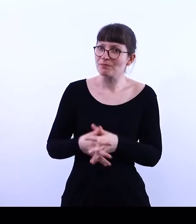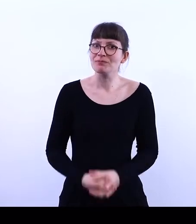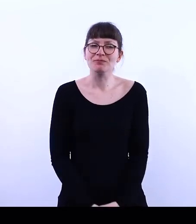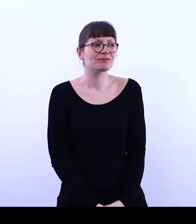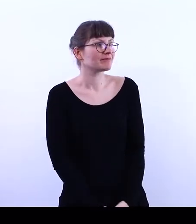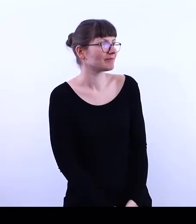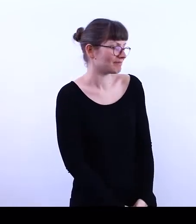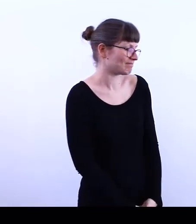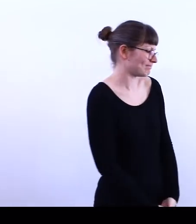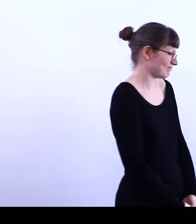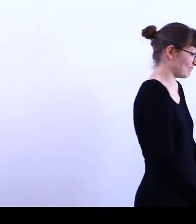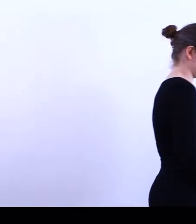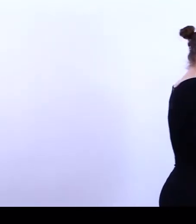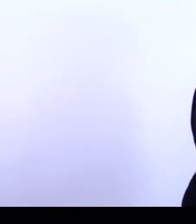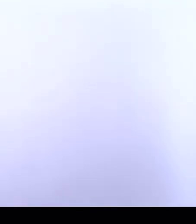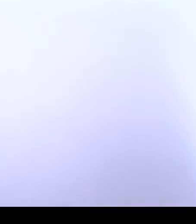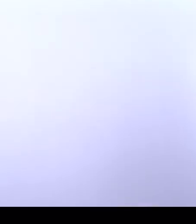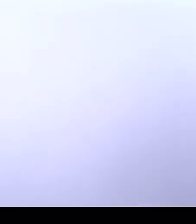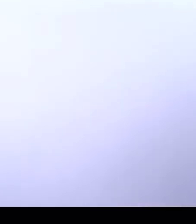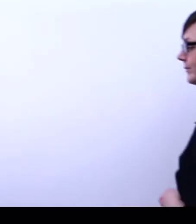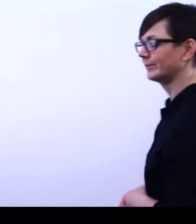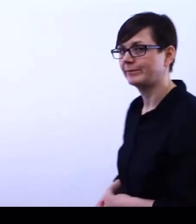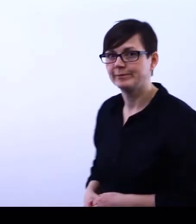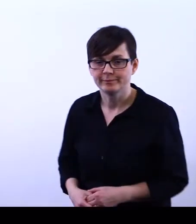Und jetzt höre ich dann mal auf mein Bildschirm zu teilen.